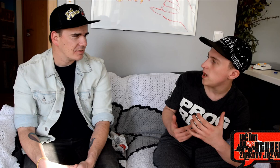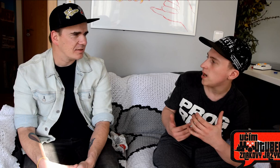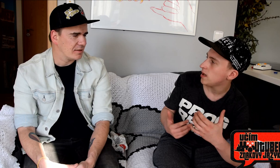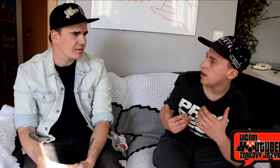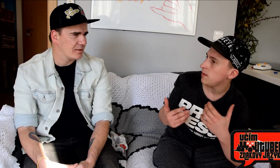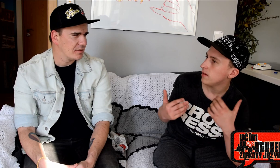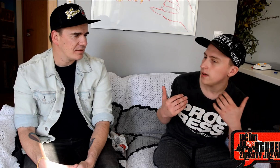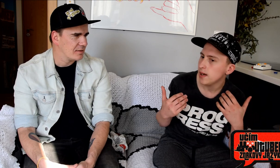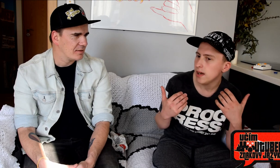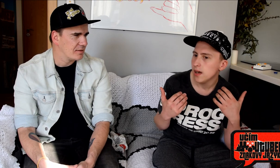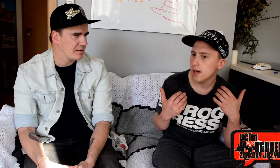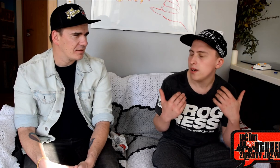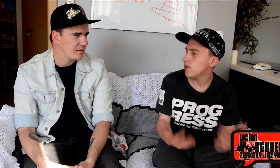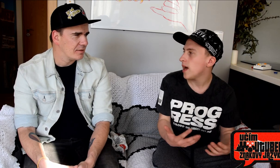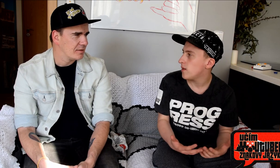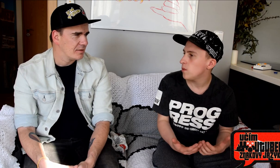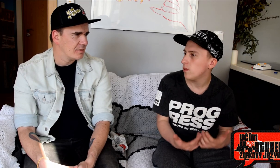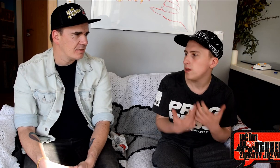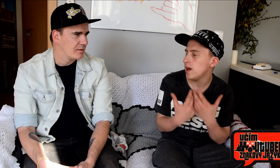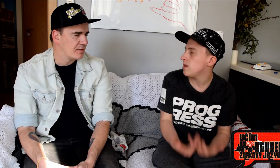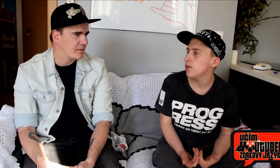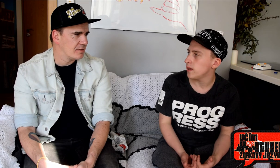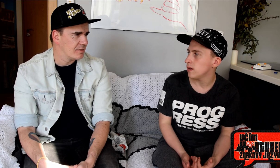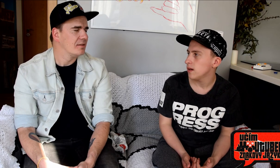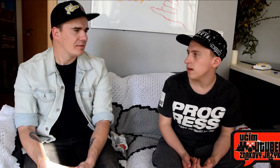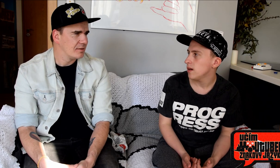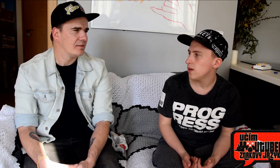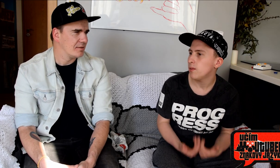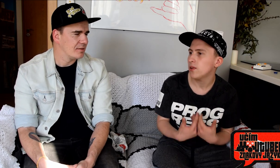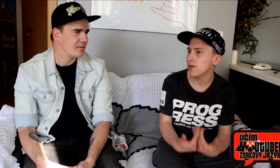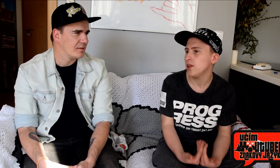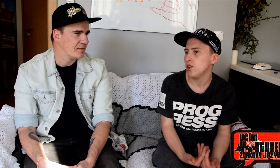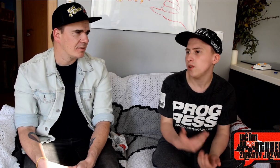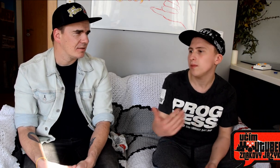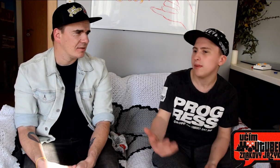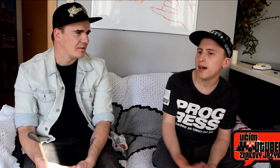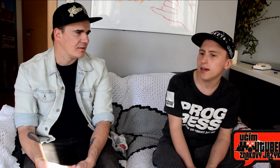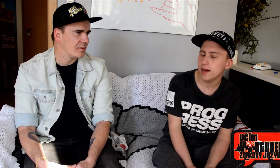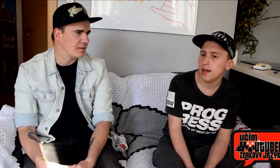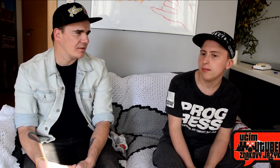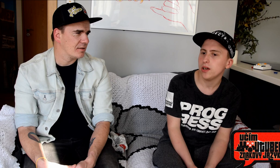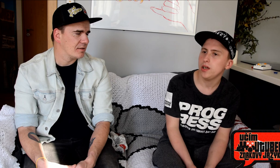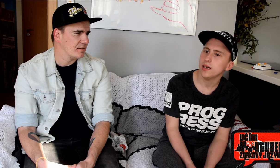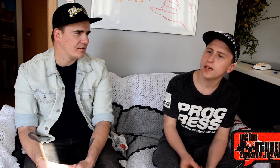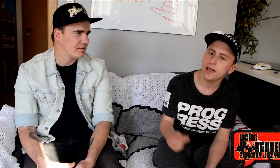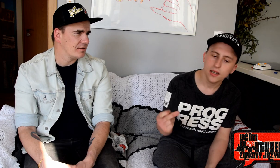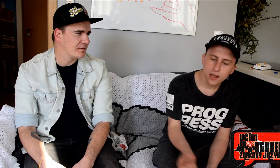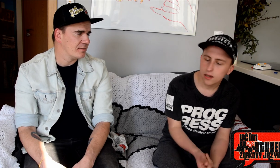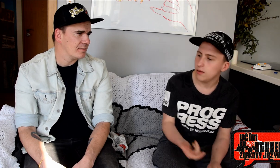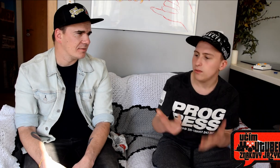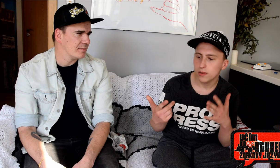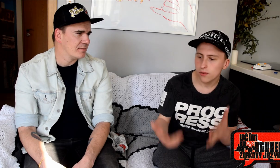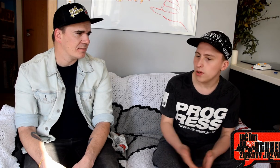a který prostě nedokážou prostě ani mluvit. Jo, proto se snažím pomáhat lidem a říct, hele, naučím